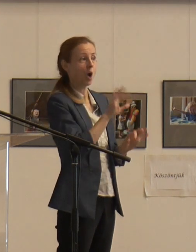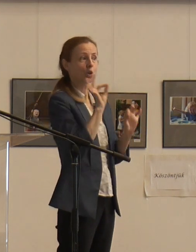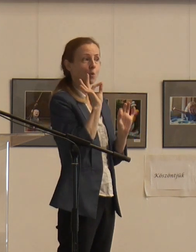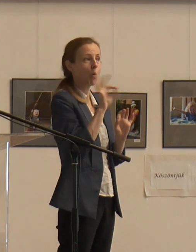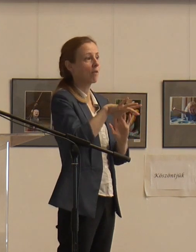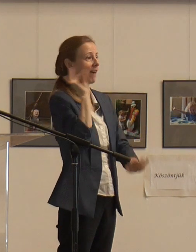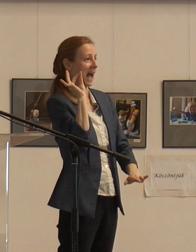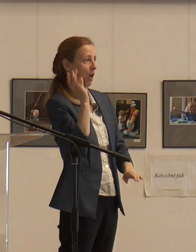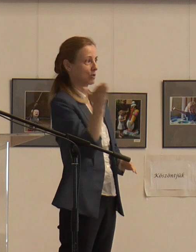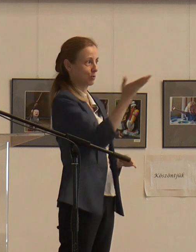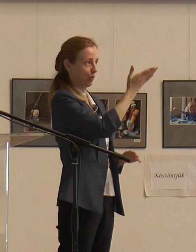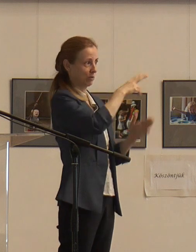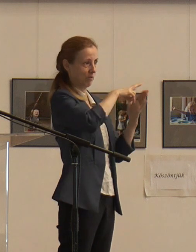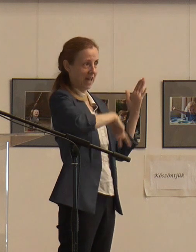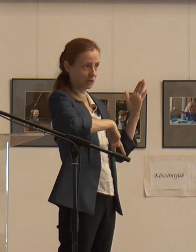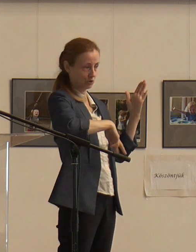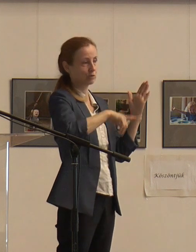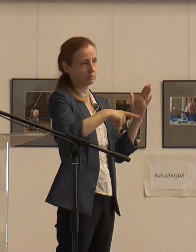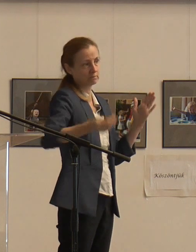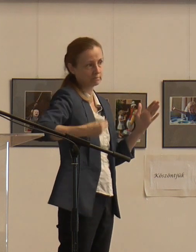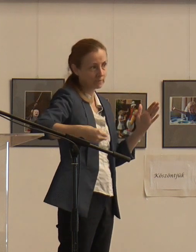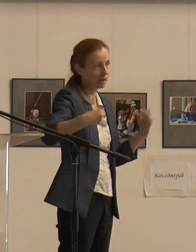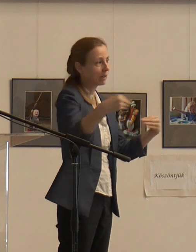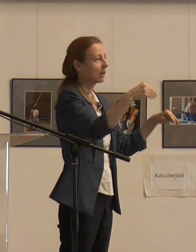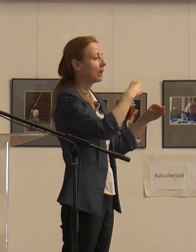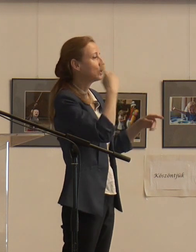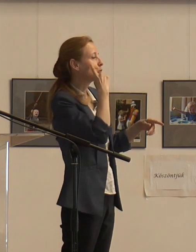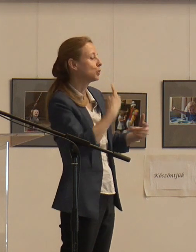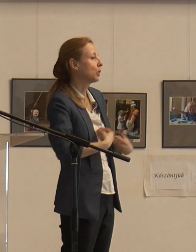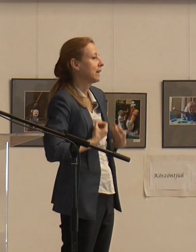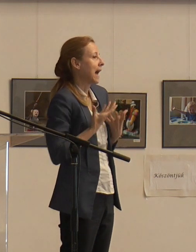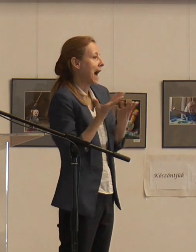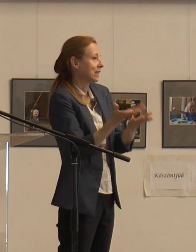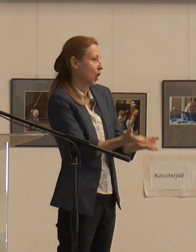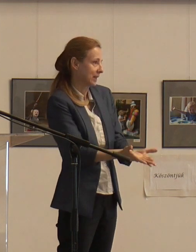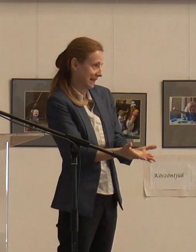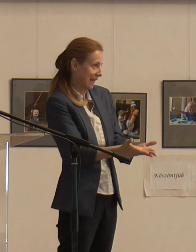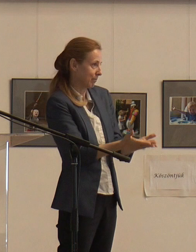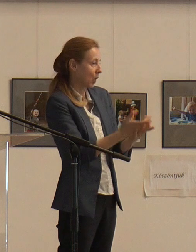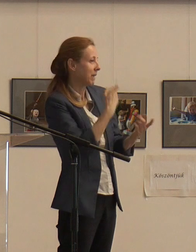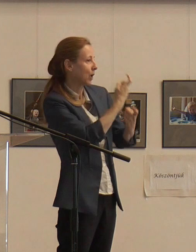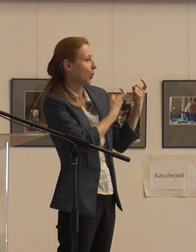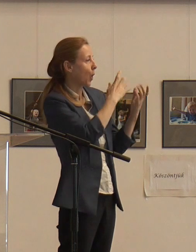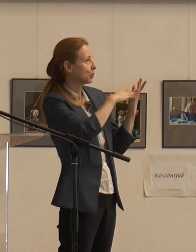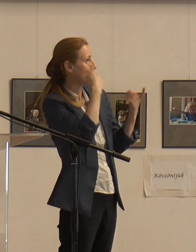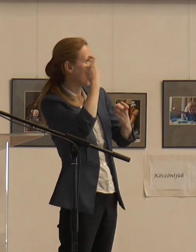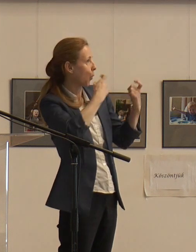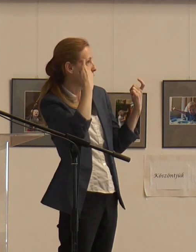meg a verset, amit előadsz, és át tudod adni a költő